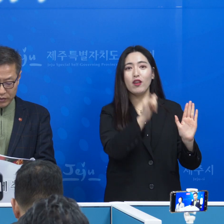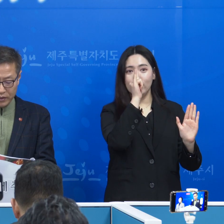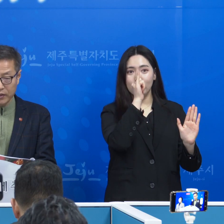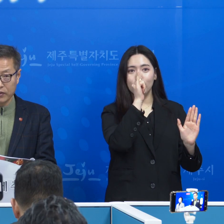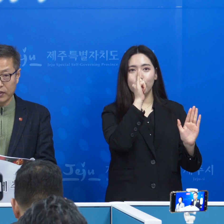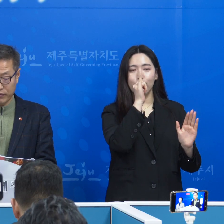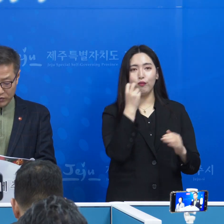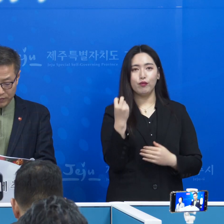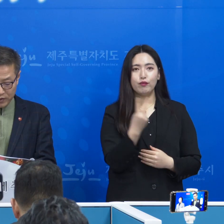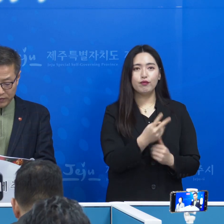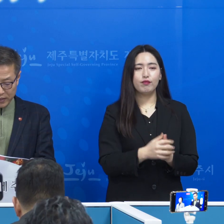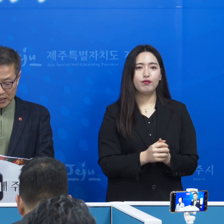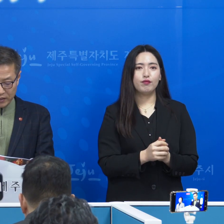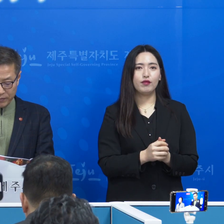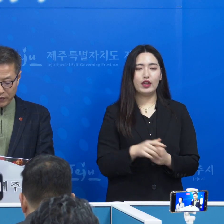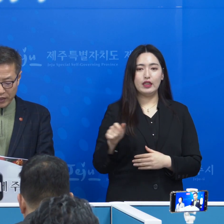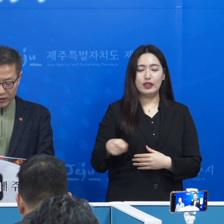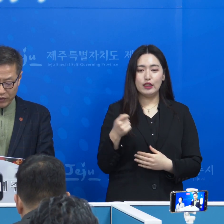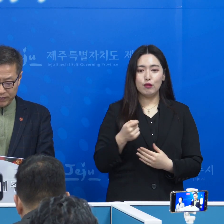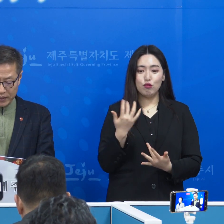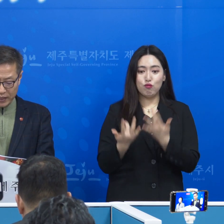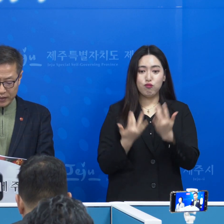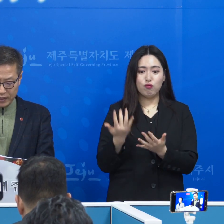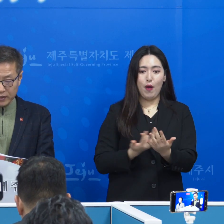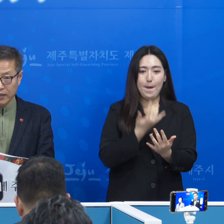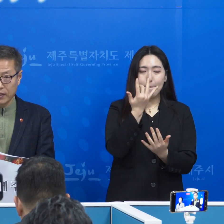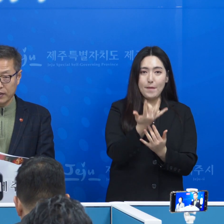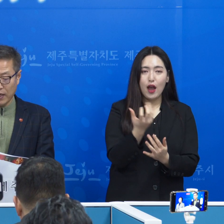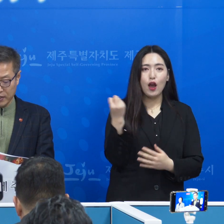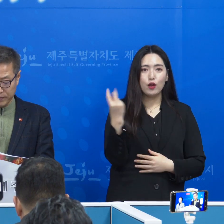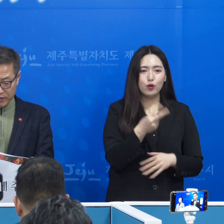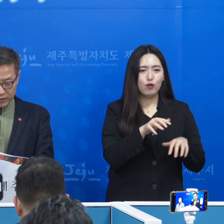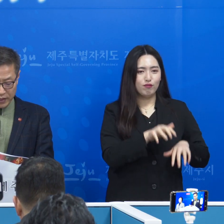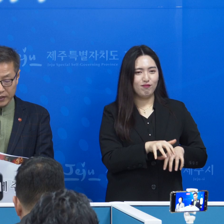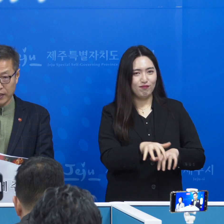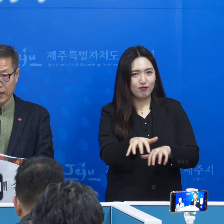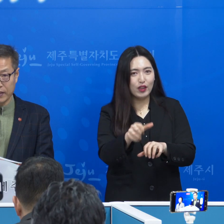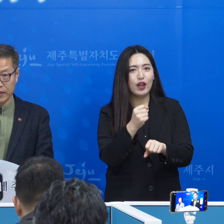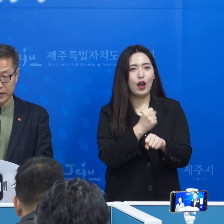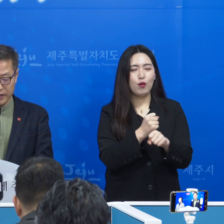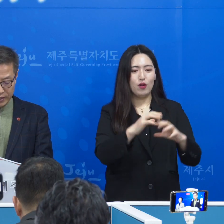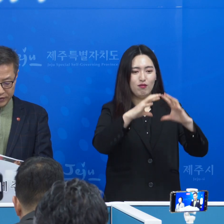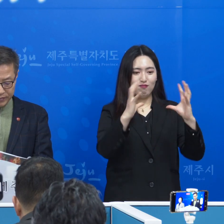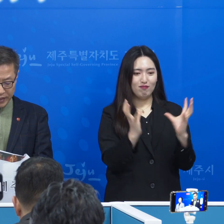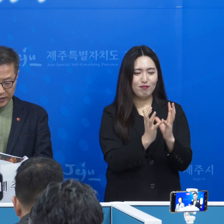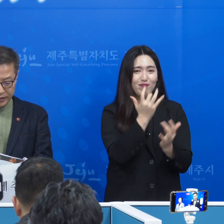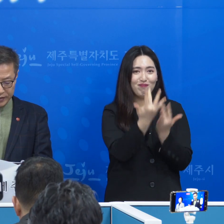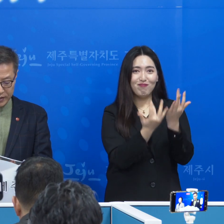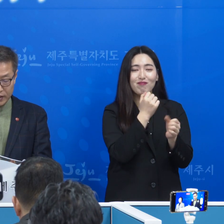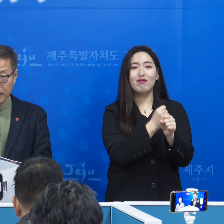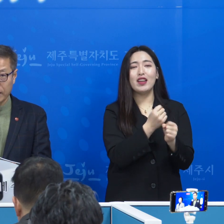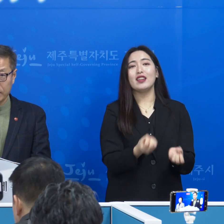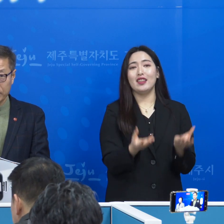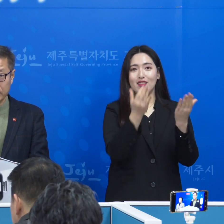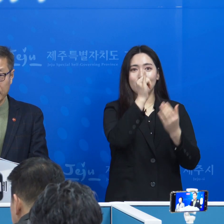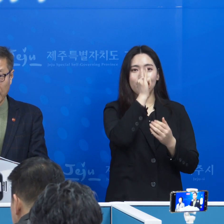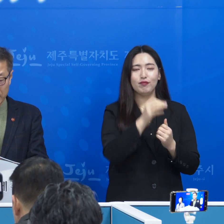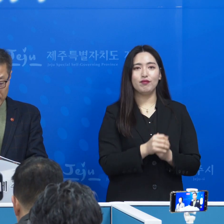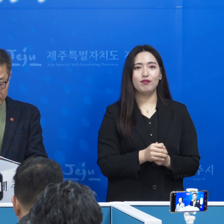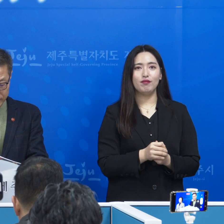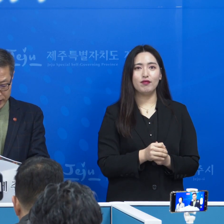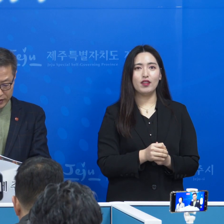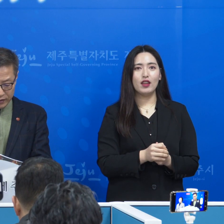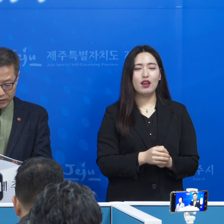열리고 들불불시 점화와 횃불대행진 달집 태우기 행사가 이어지게 되었습니다.